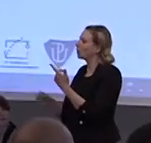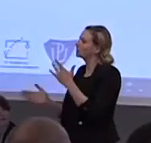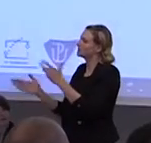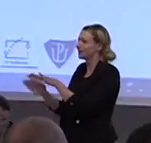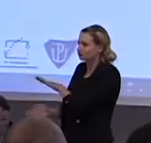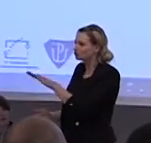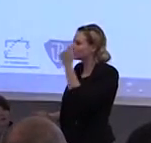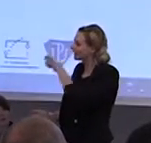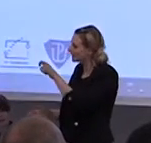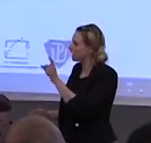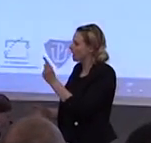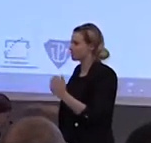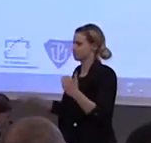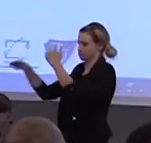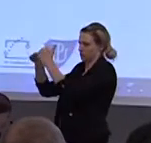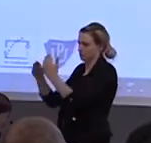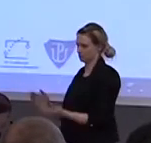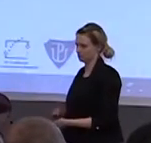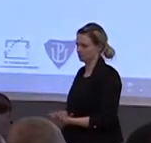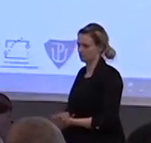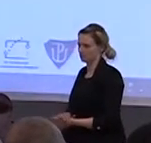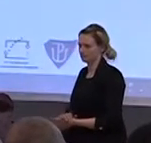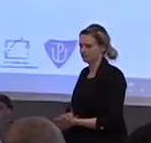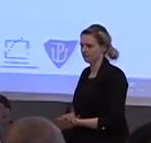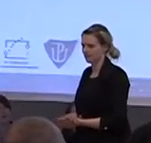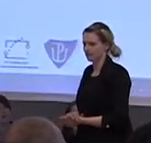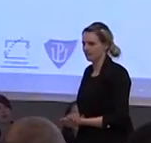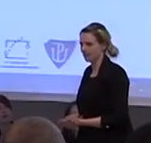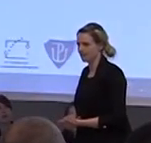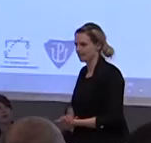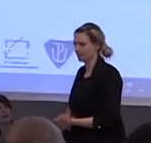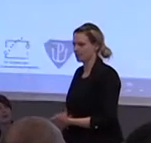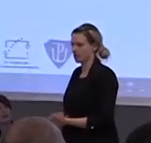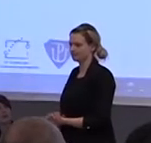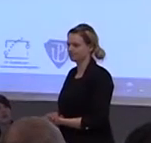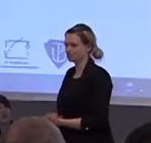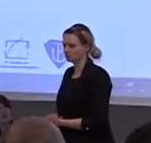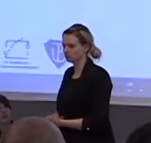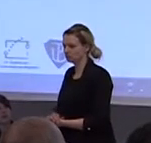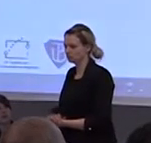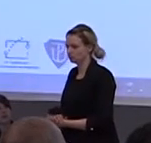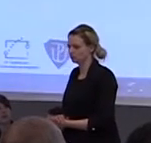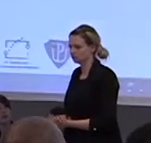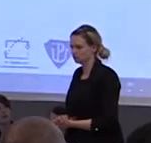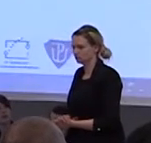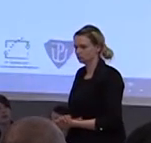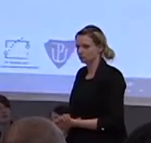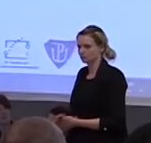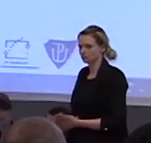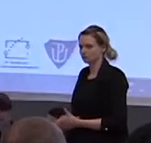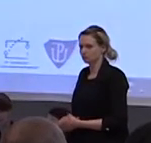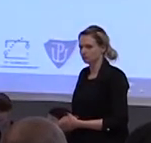řekla závěrem ještě jednu věc. I know it can be very difficult to imagine a system that is very different to the one we